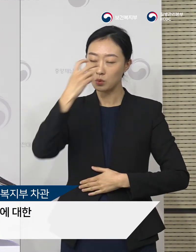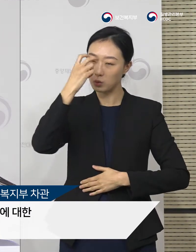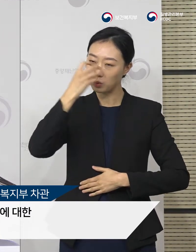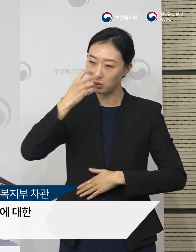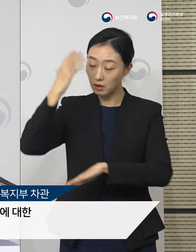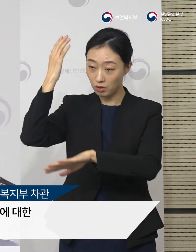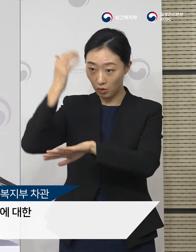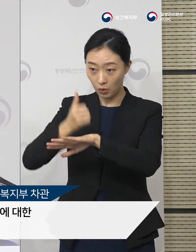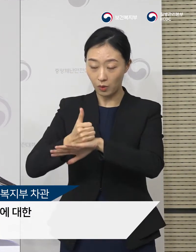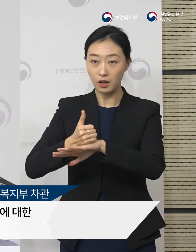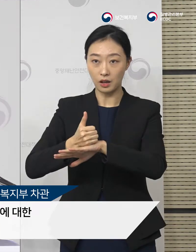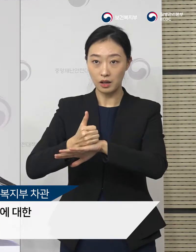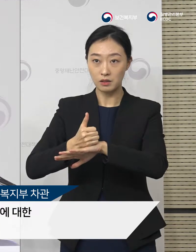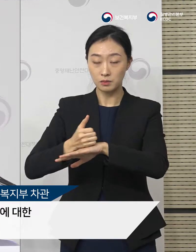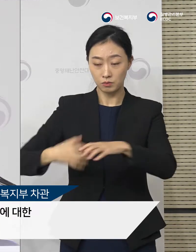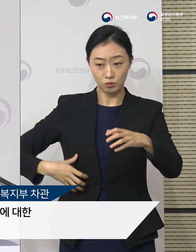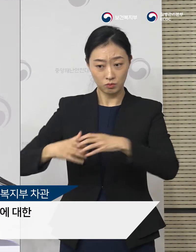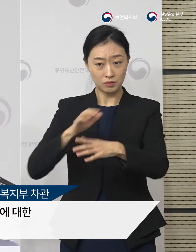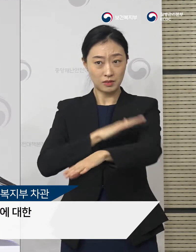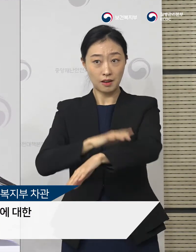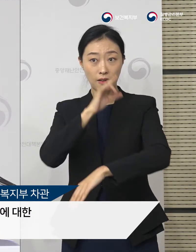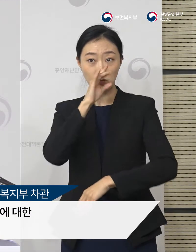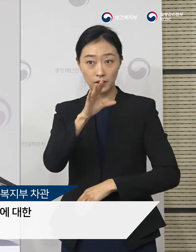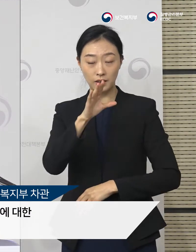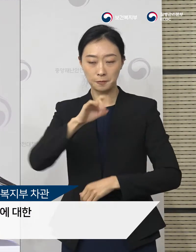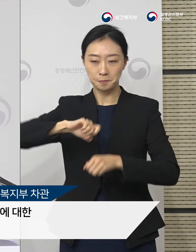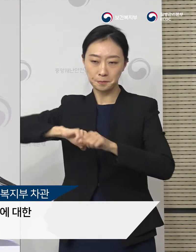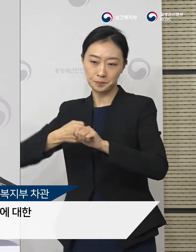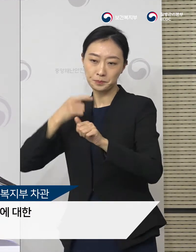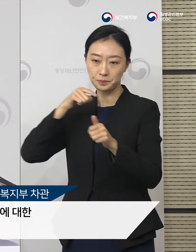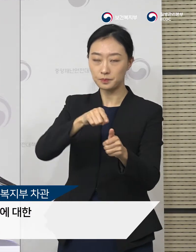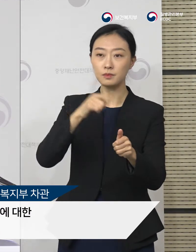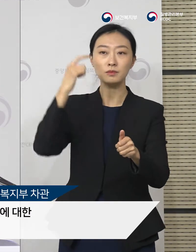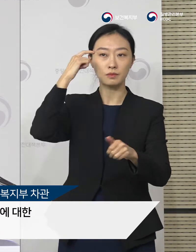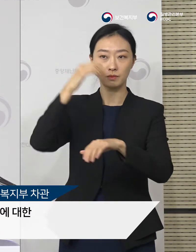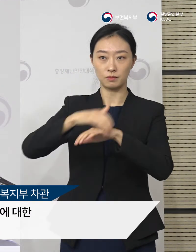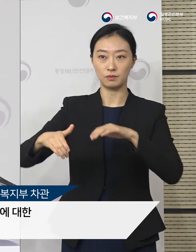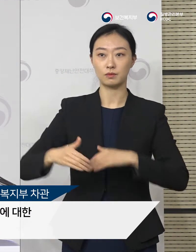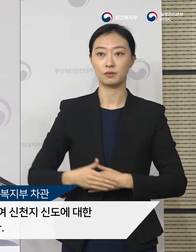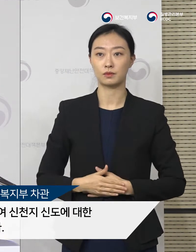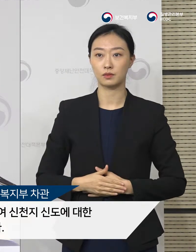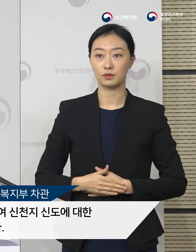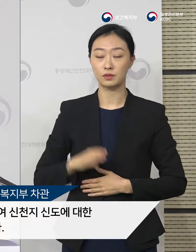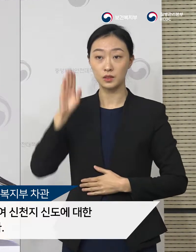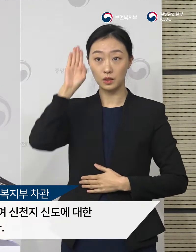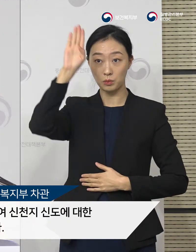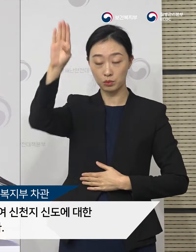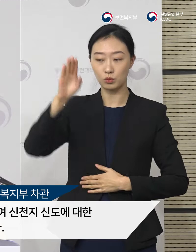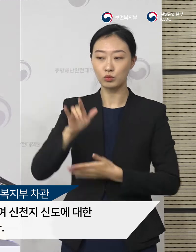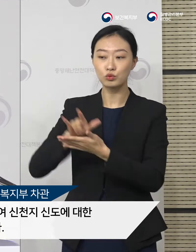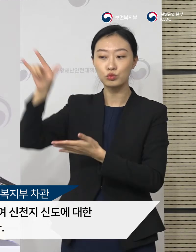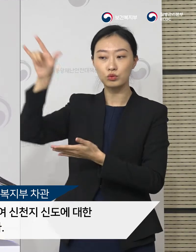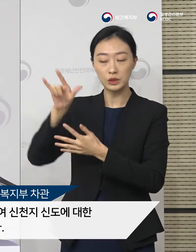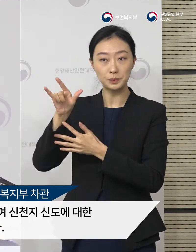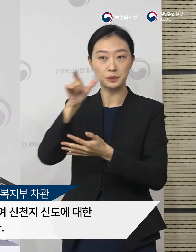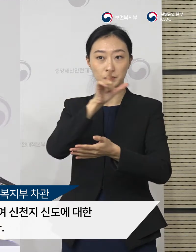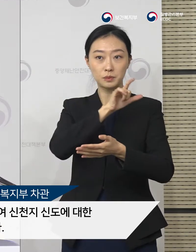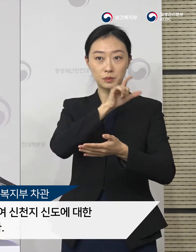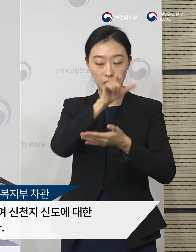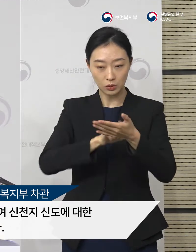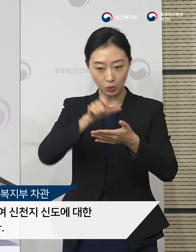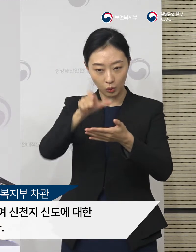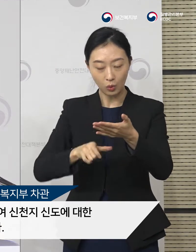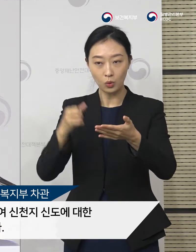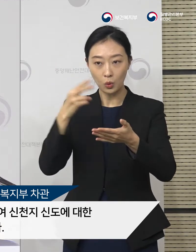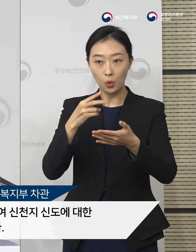이에 대한 협조가 미진할 경우 강력 조치할 계획입니다. 앞으로도 출입국 기록과 소재 조사도